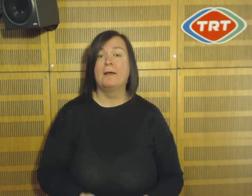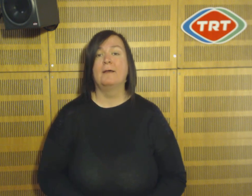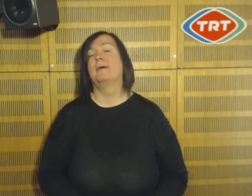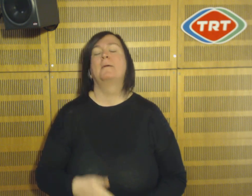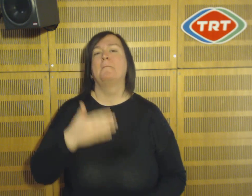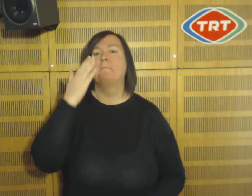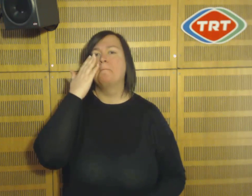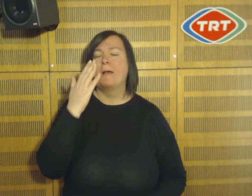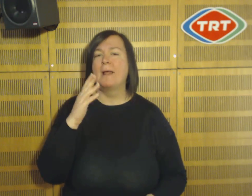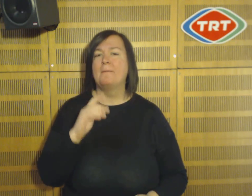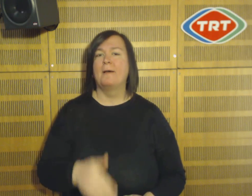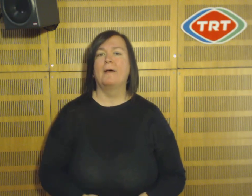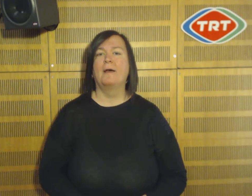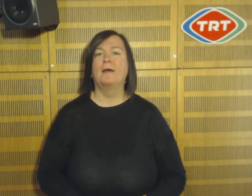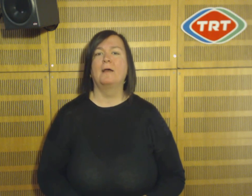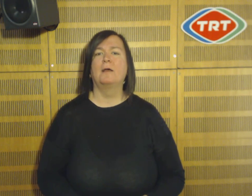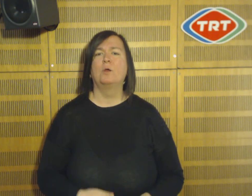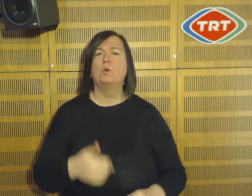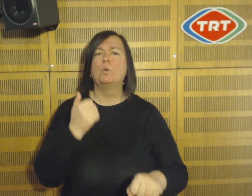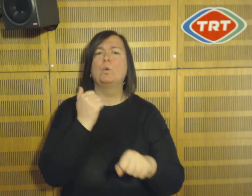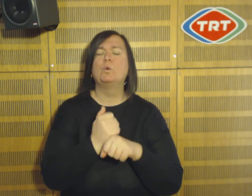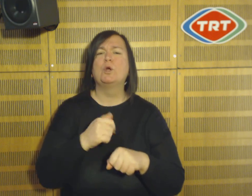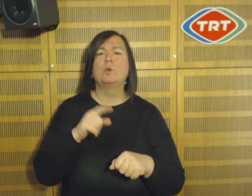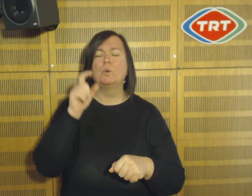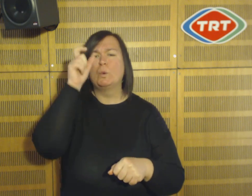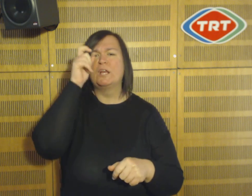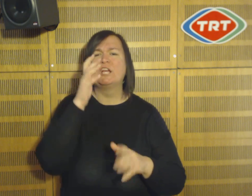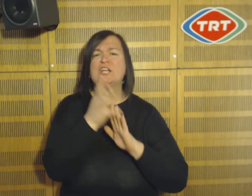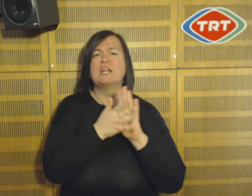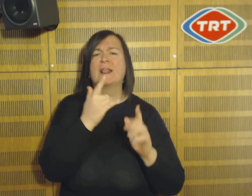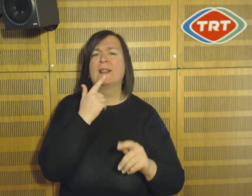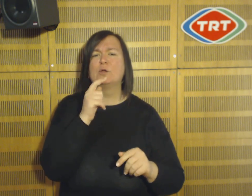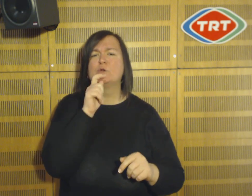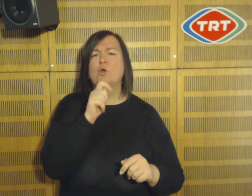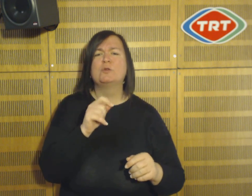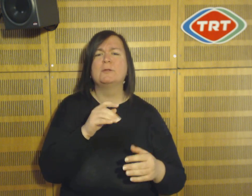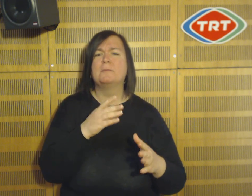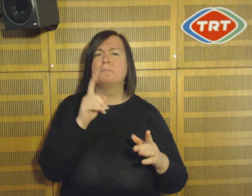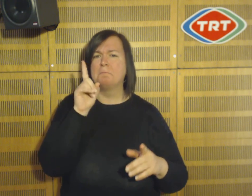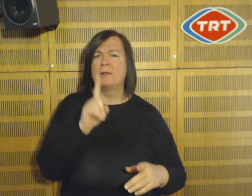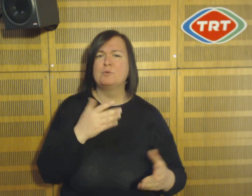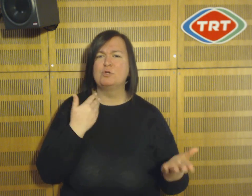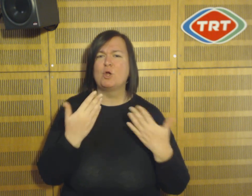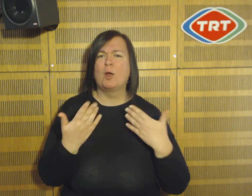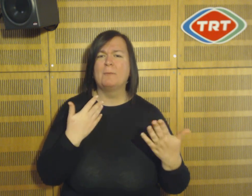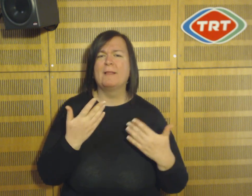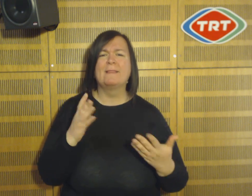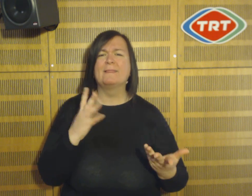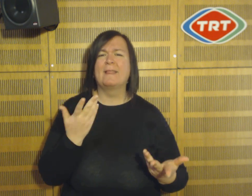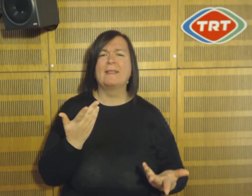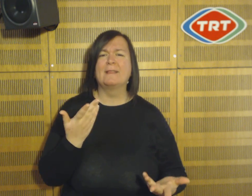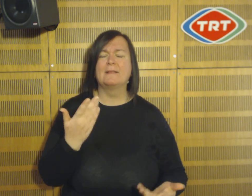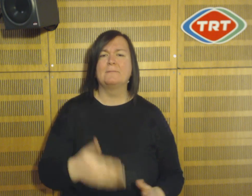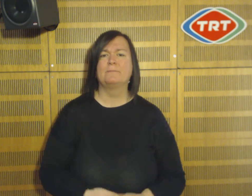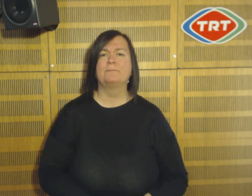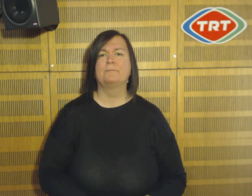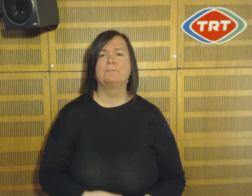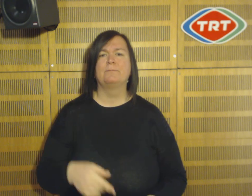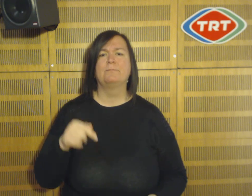el Hanım Eee güncel Türk işaret dili sözlüğünün amaçlarıyla başlayalım mı sohbetimize nedir amaçlar bu yani projenin